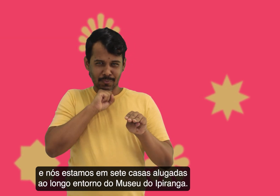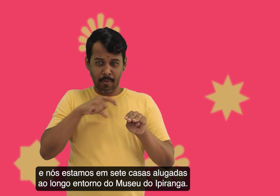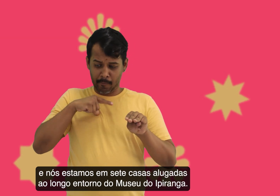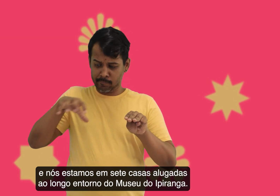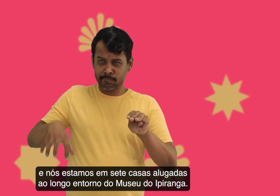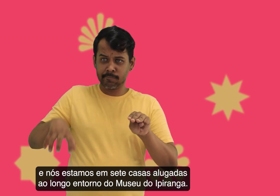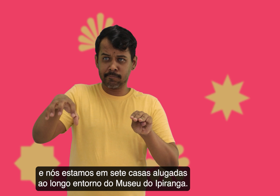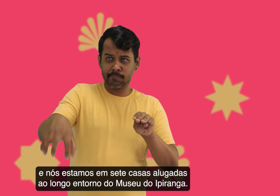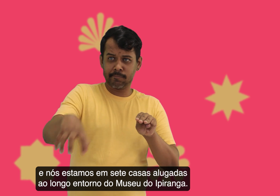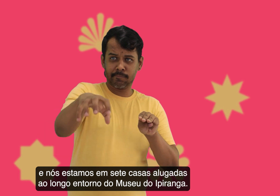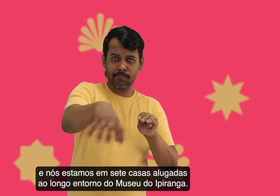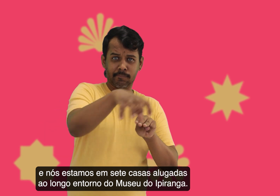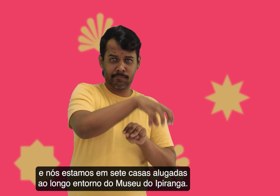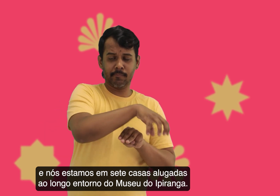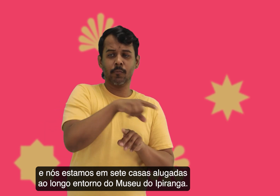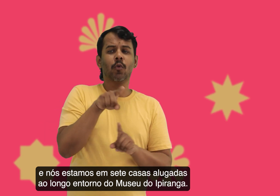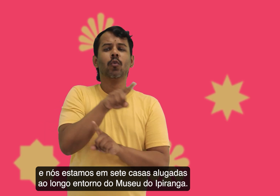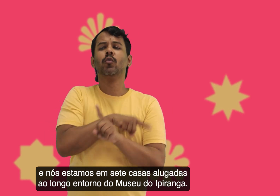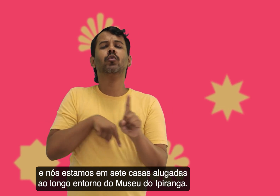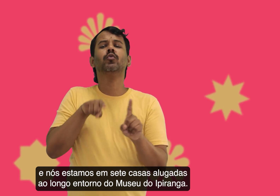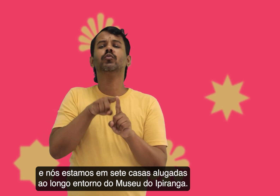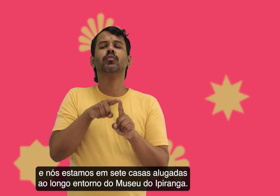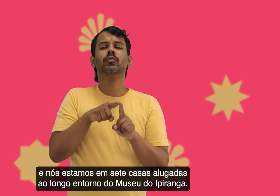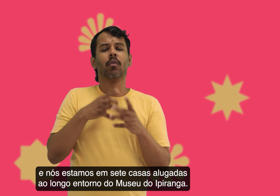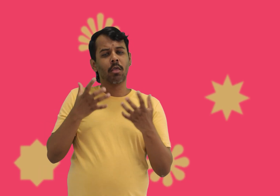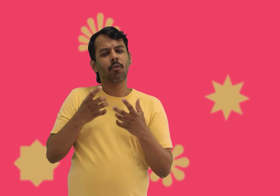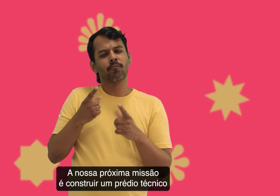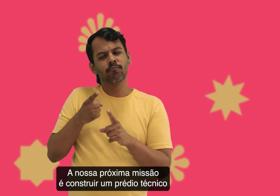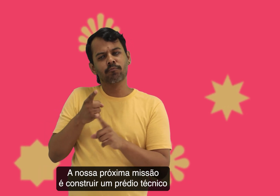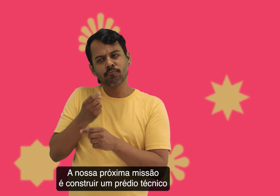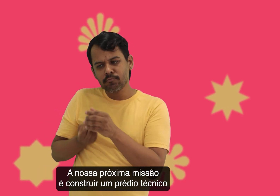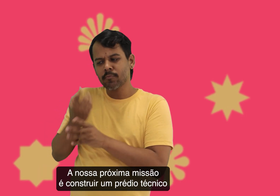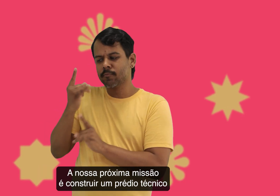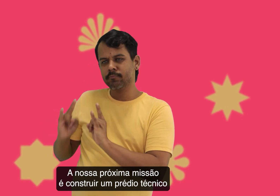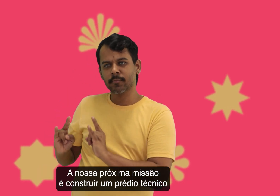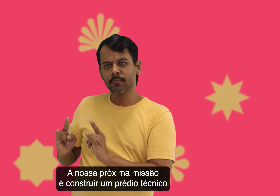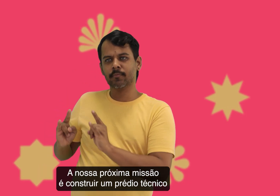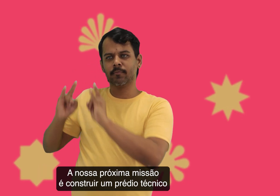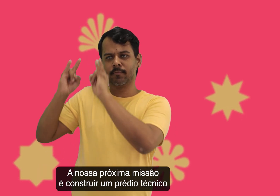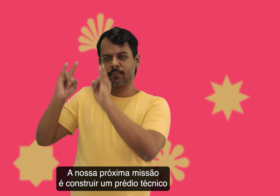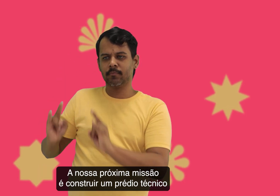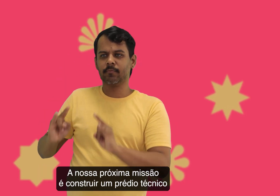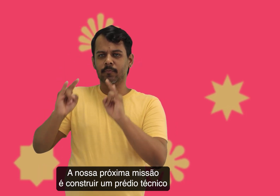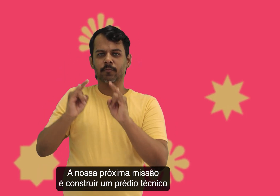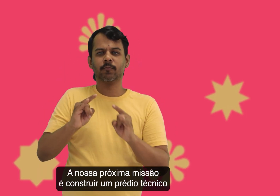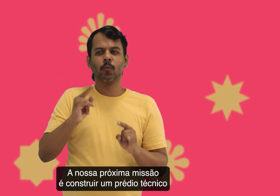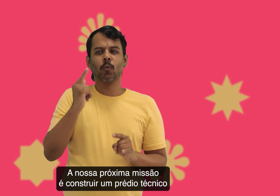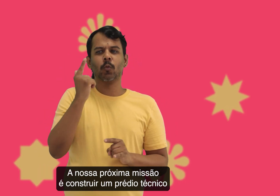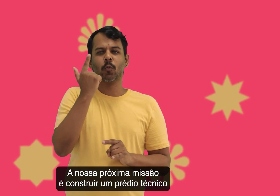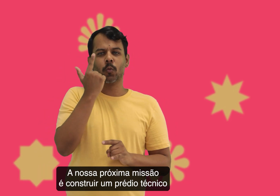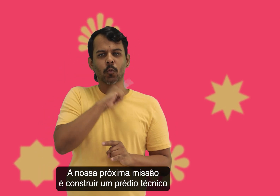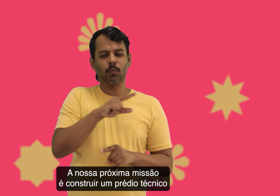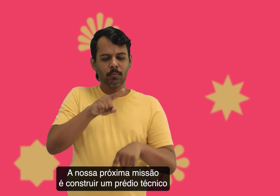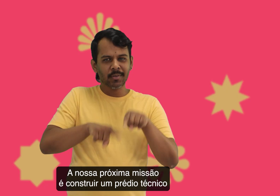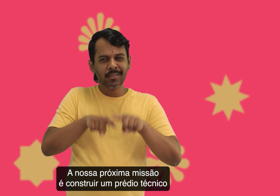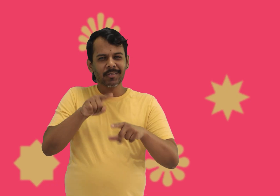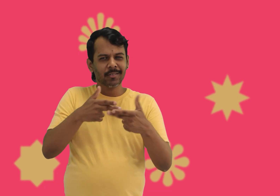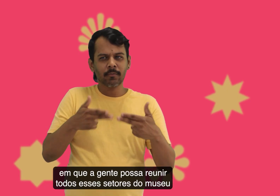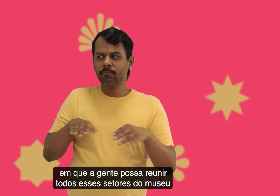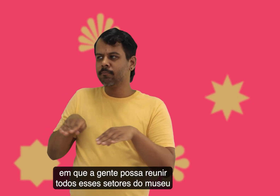alugadas em torno do museu, no Ipiranga. Nossa próxima ambição é construir um prédio técnico em